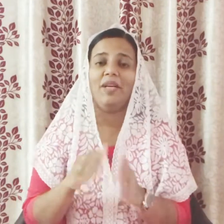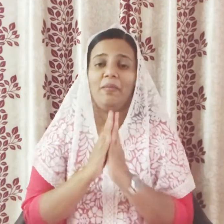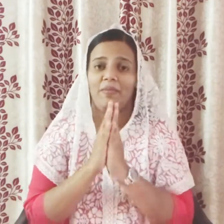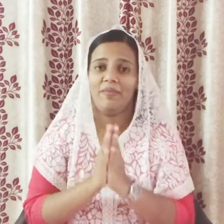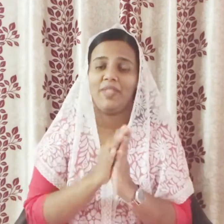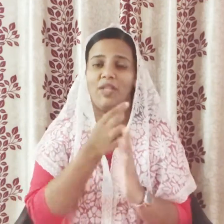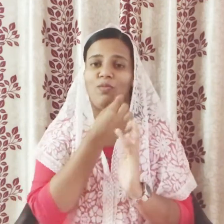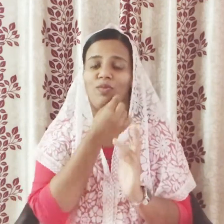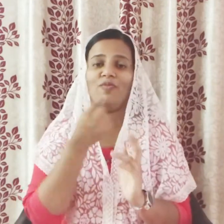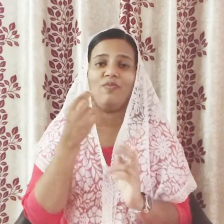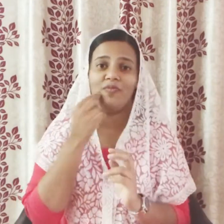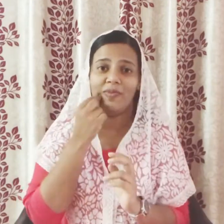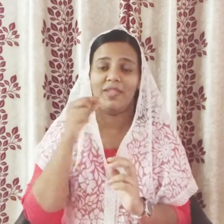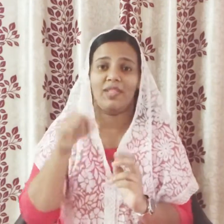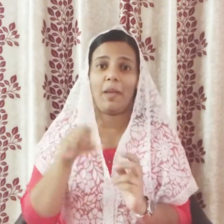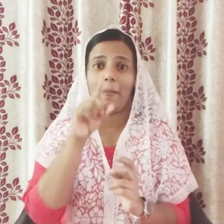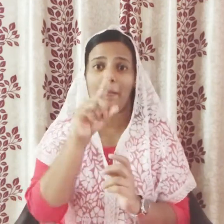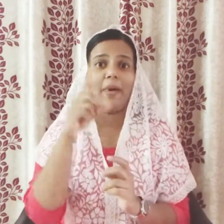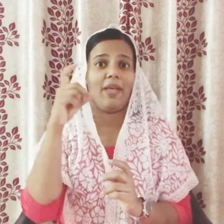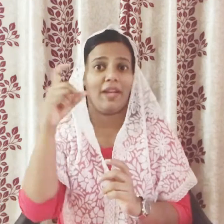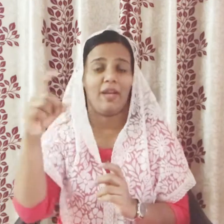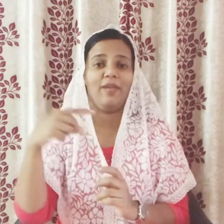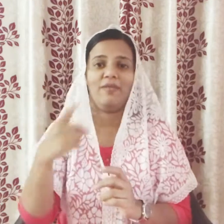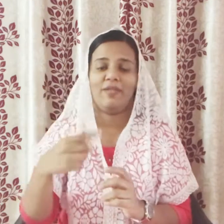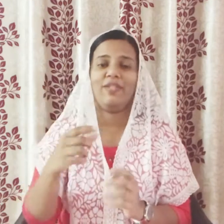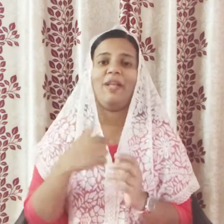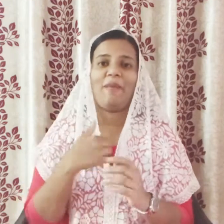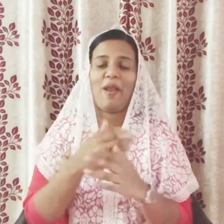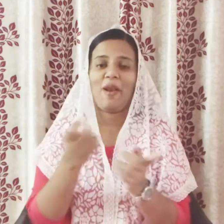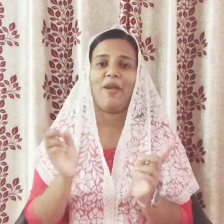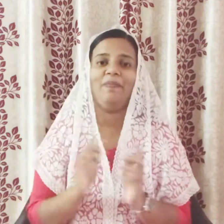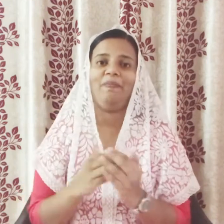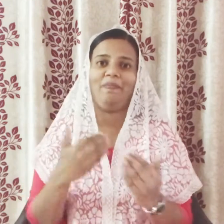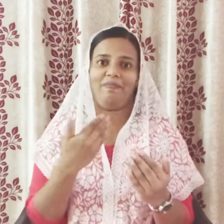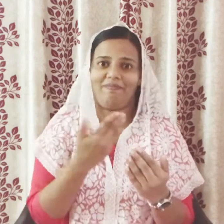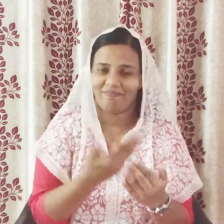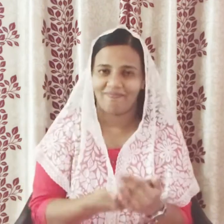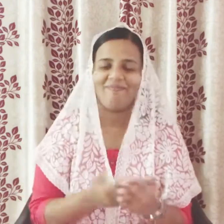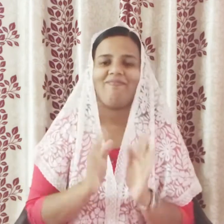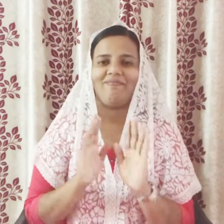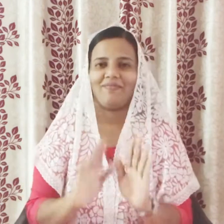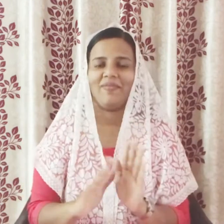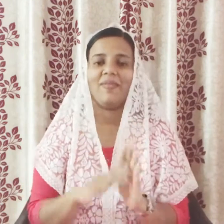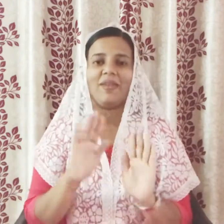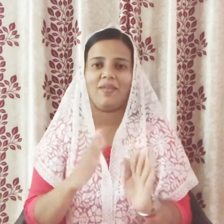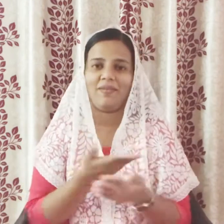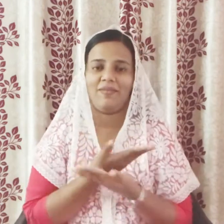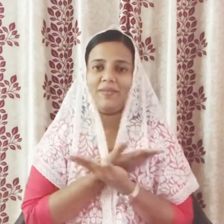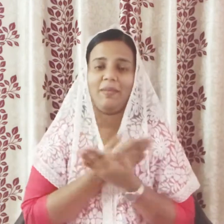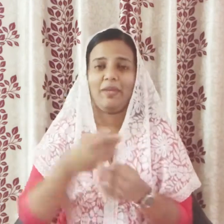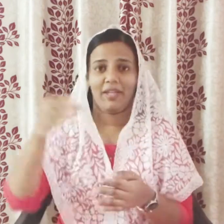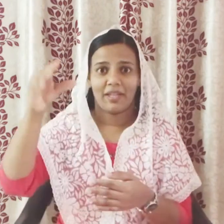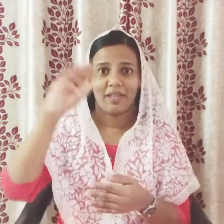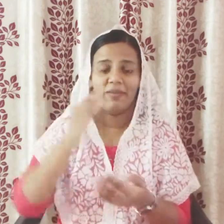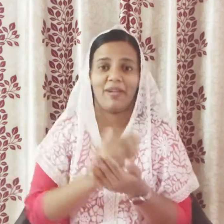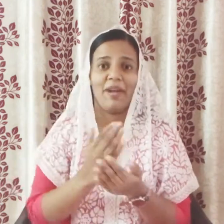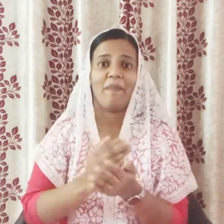നമ്മുടെ പ്രാർത്ഥനയുടെയും ഉപവാസത്തിൻ്റെയും 17-ാമത്തെ ദിവസത്തിലേക്ക് നമ്മളെ കർത്താവ് കൊണ്ടുവന്നിരിക്കുകയാണ്. പ്രിയപ്പെട്ടവരെ, കൃപയാൽ കഴിഞ്ഞ